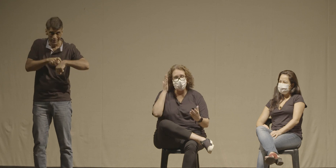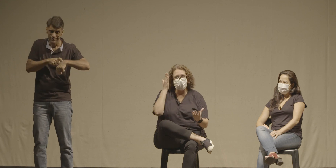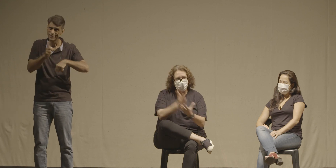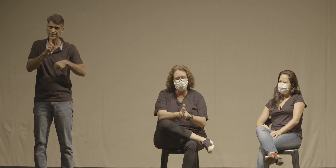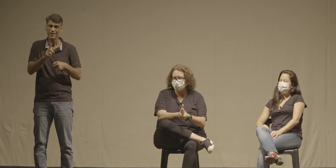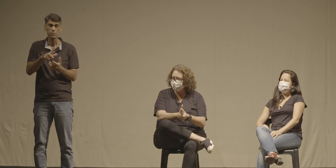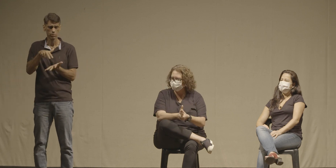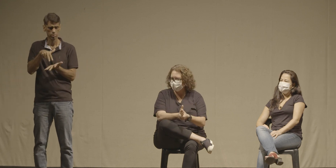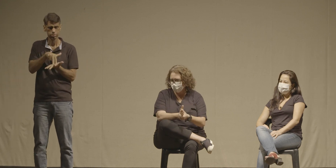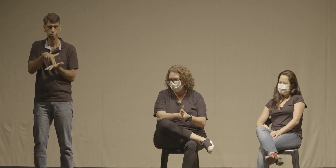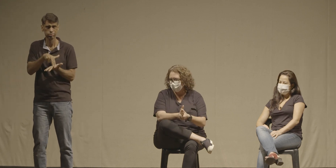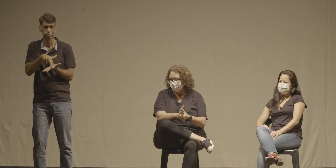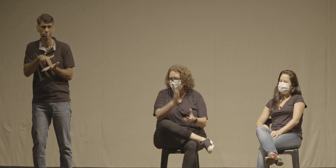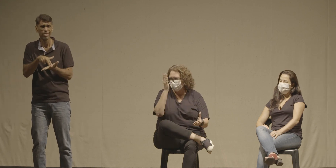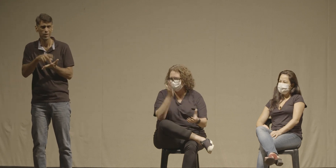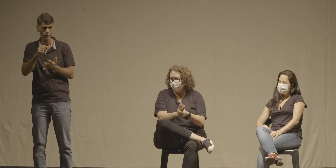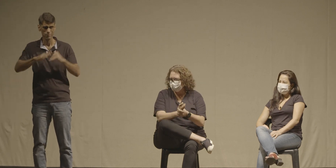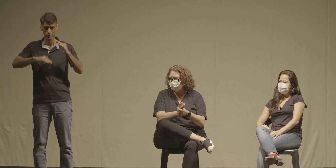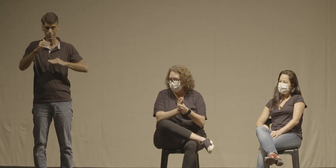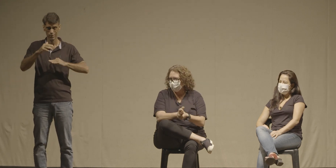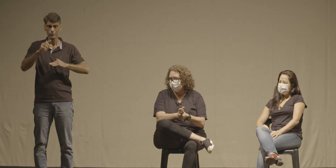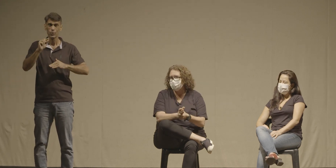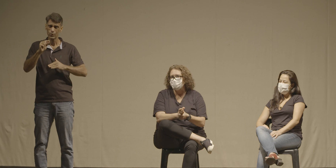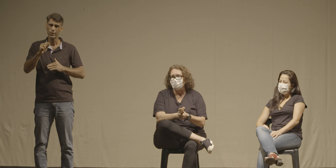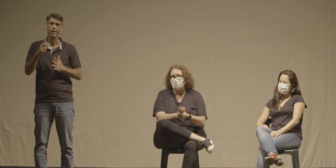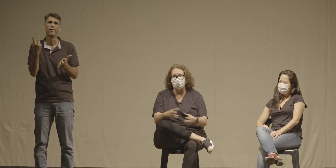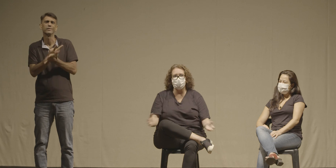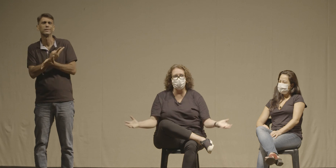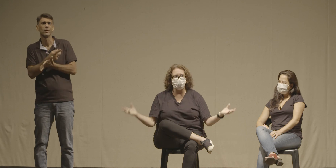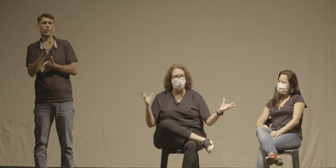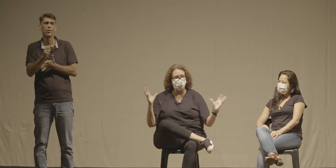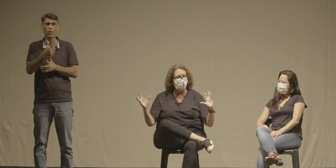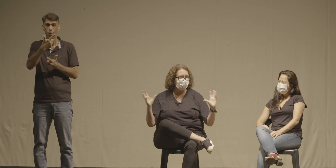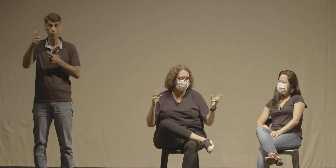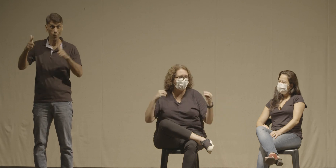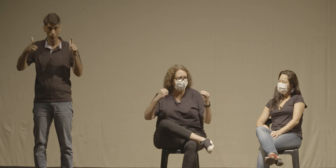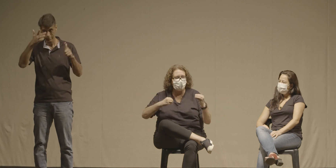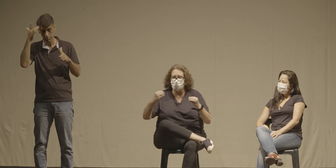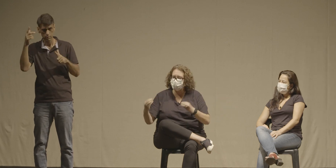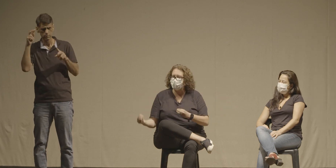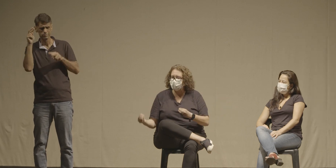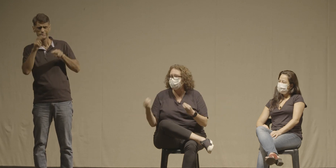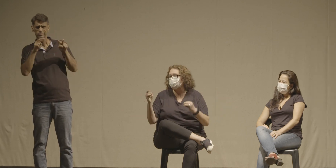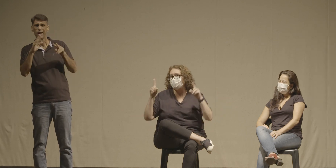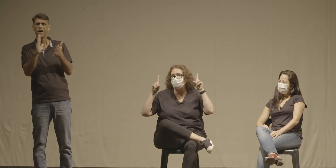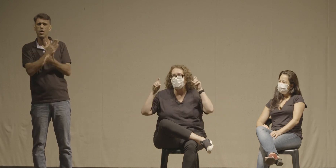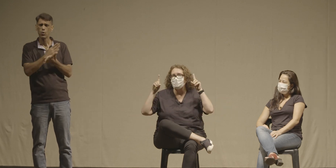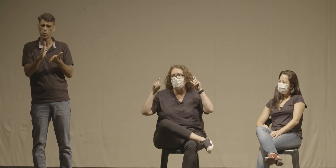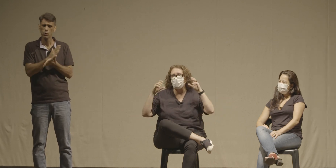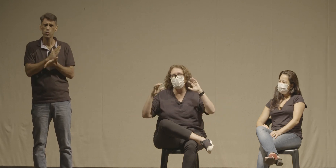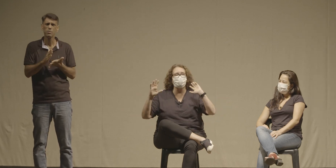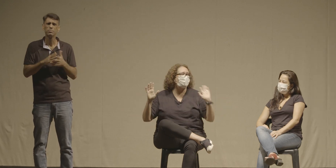a insegurança do profissional é que faz com que as outras pessoas, ou talvez algumas pessoas,